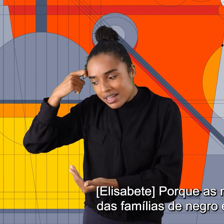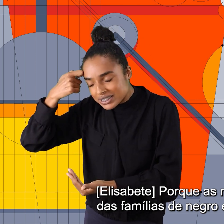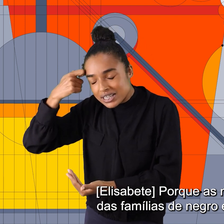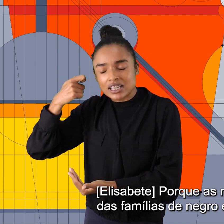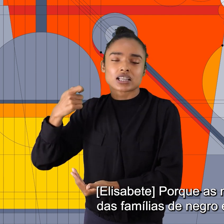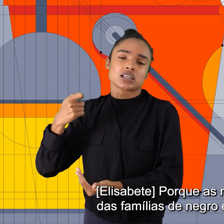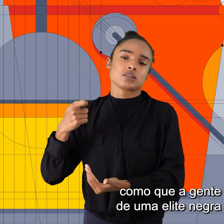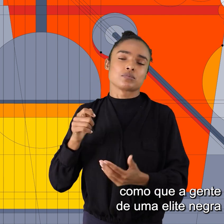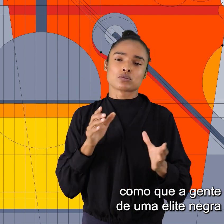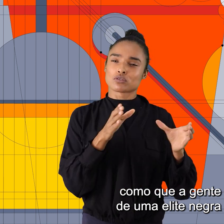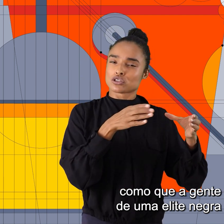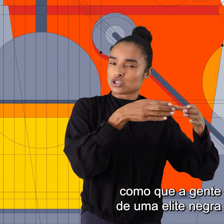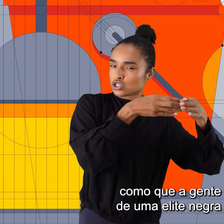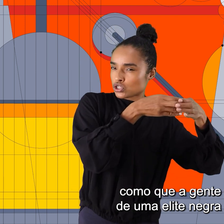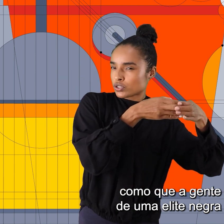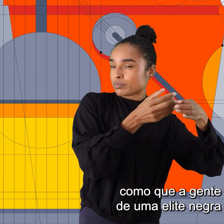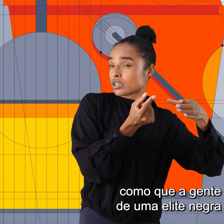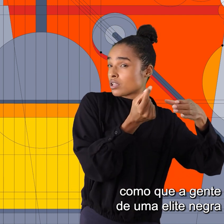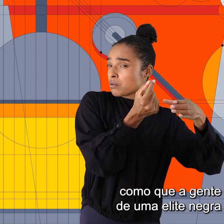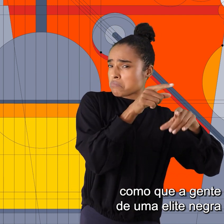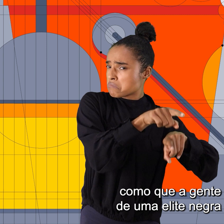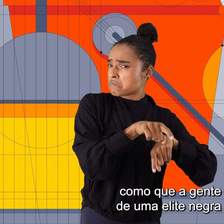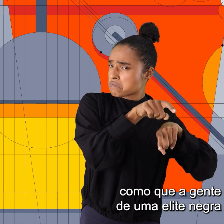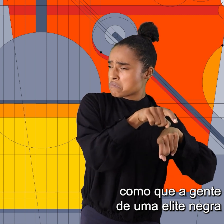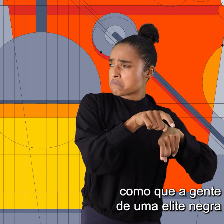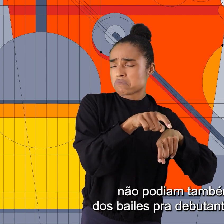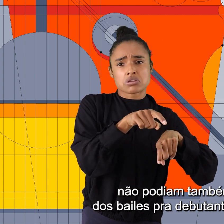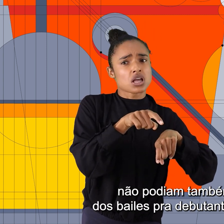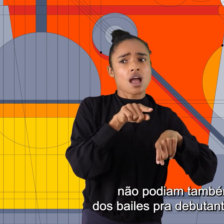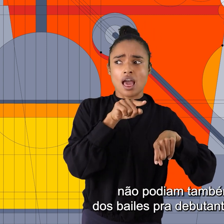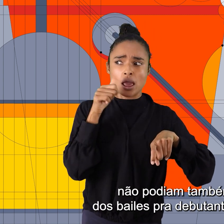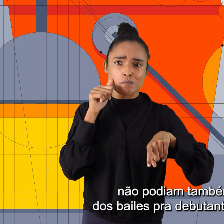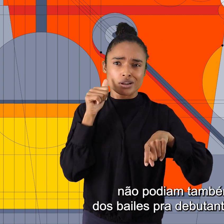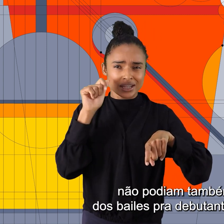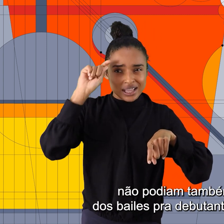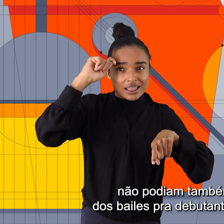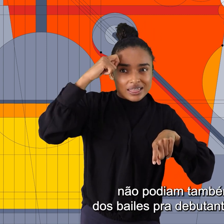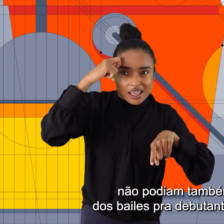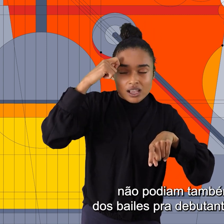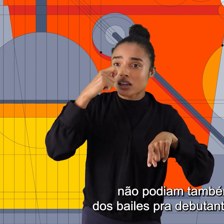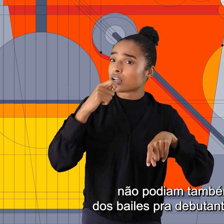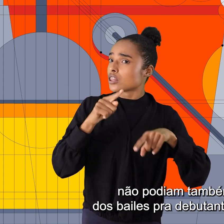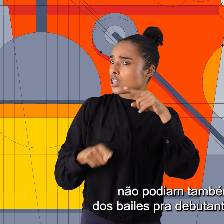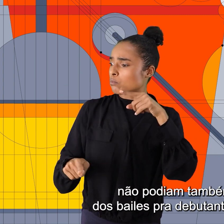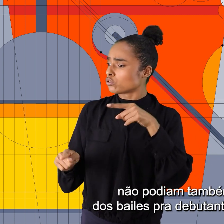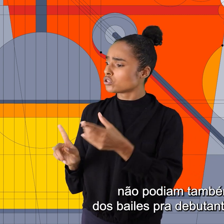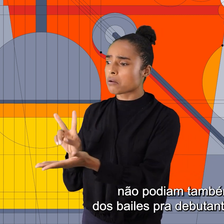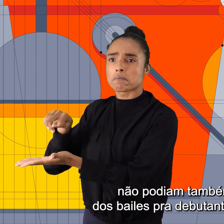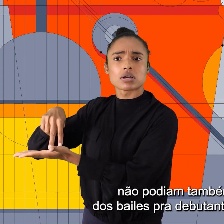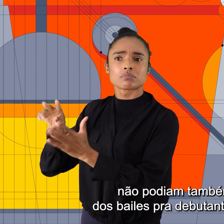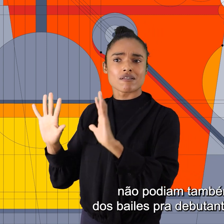negro de classe média, como que a gente pode dizer, de uma elite negra campineira, não podia também participar dos bailes